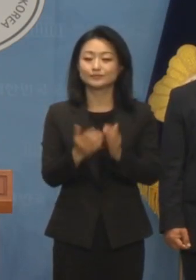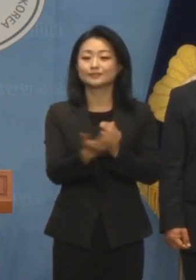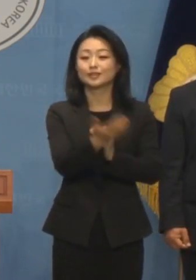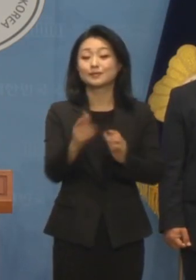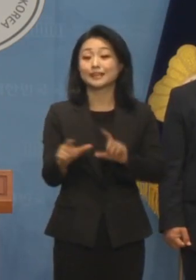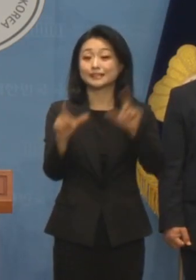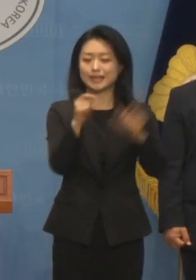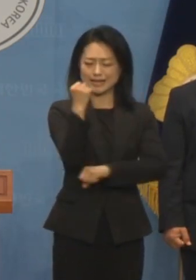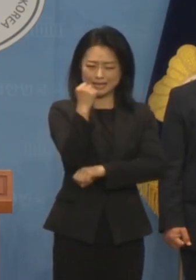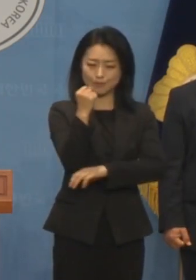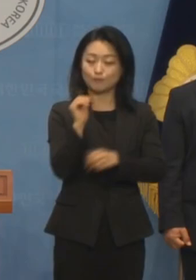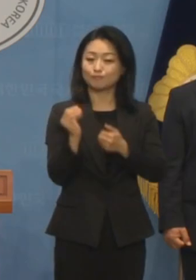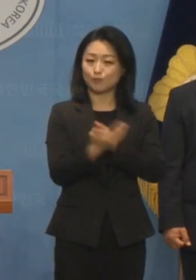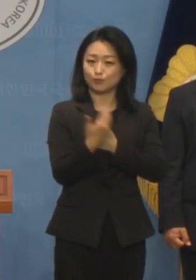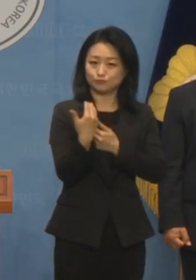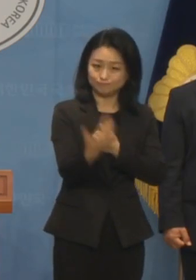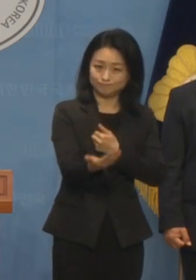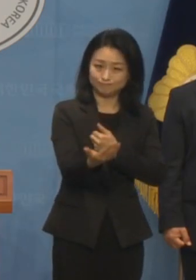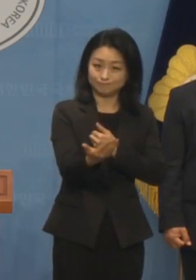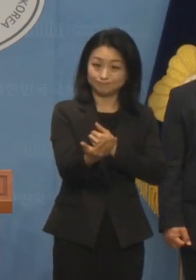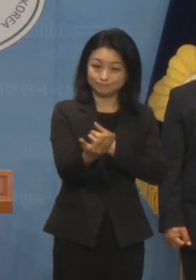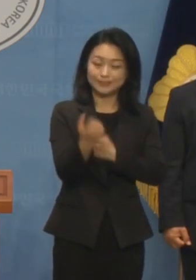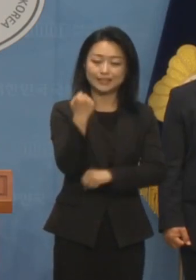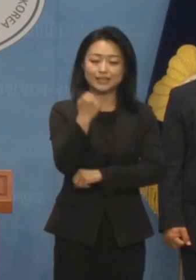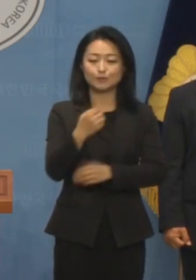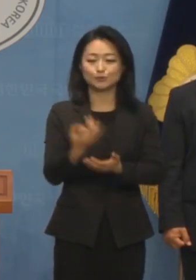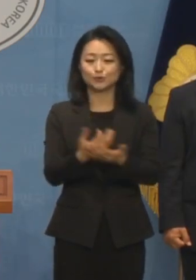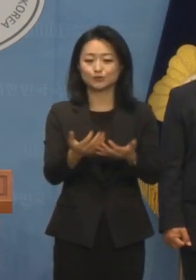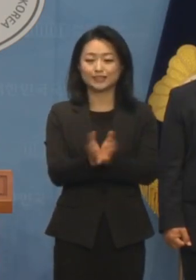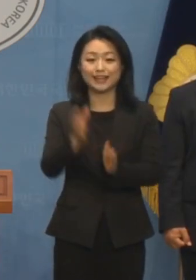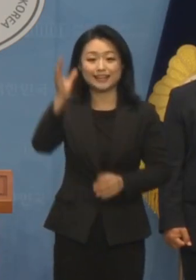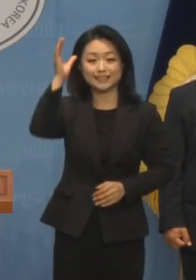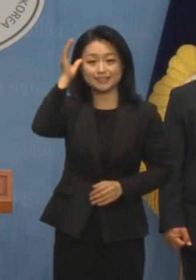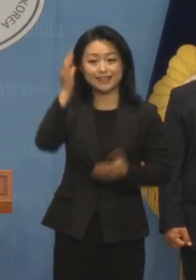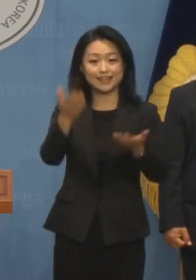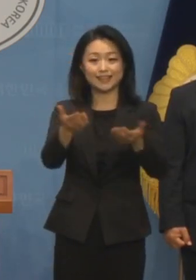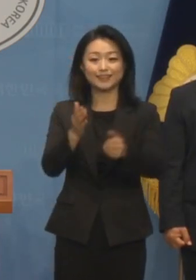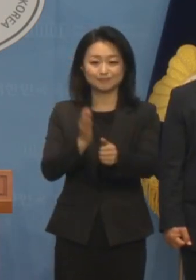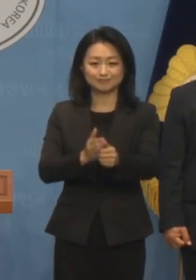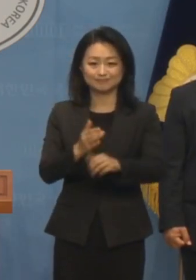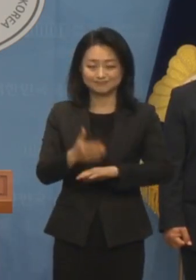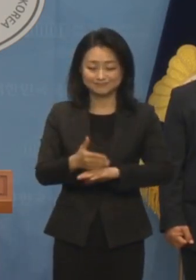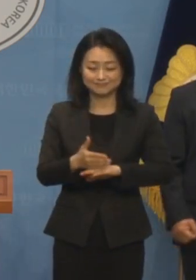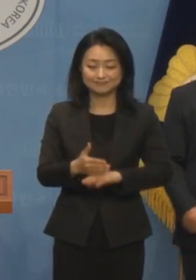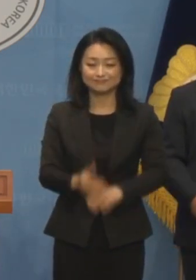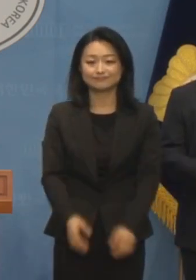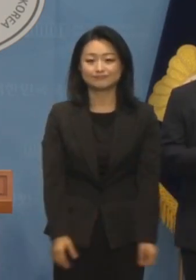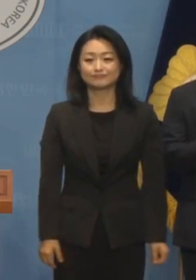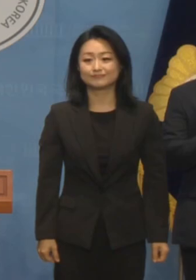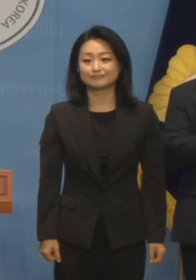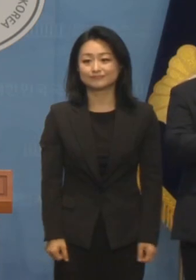기본을 지키고 더욱 확장할 기본소득당을 기대해 주십시오. 감사합니다.